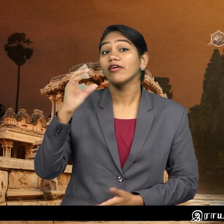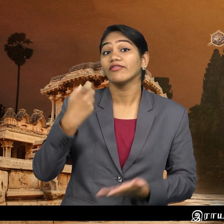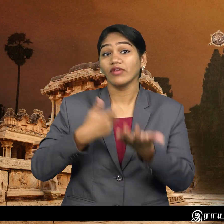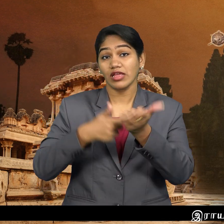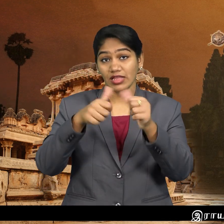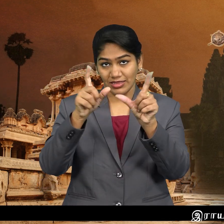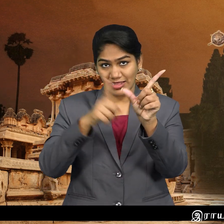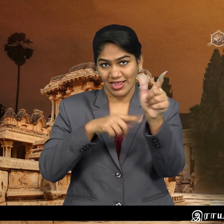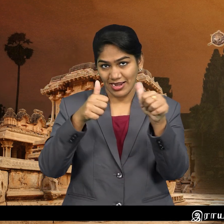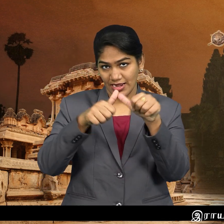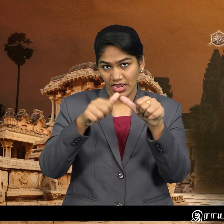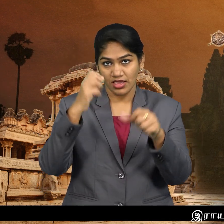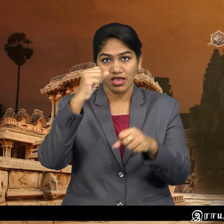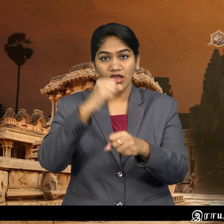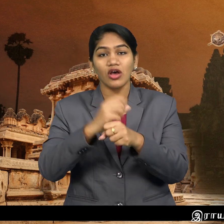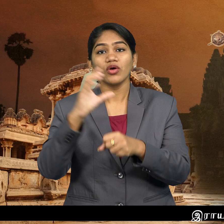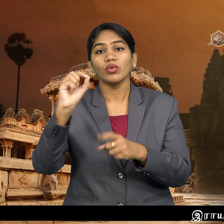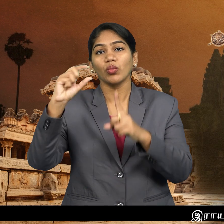ராயகோபுரம்.